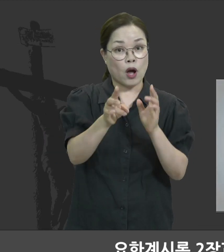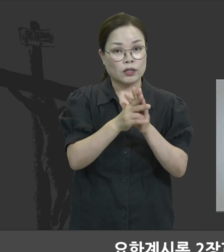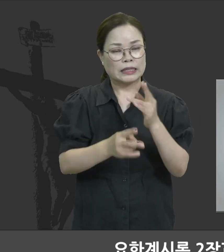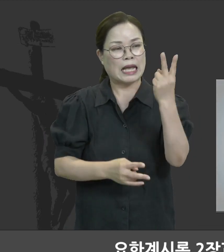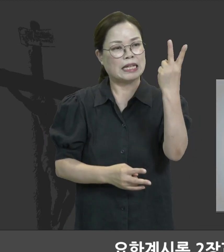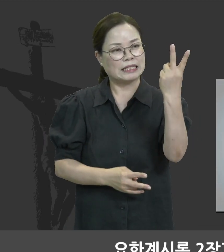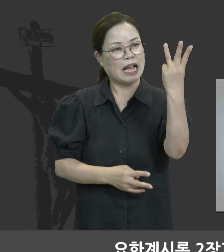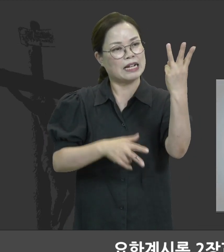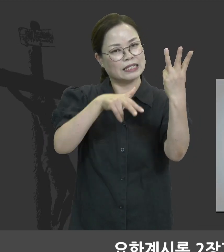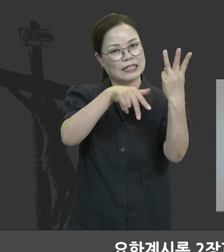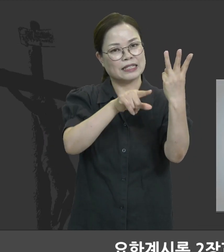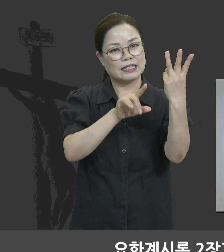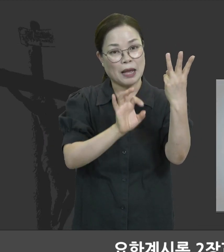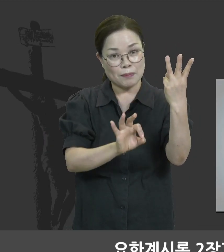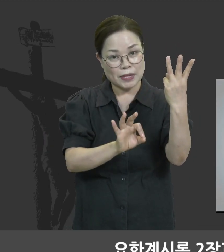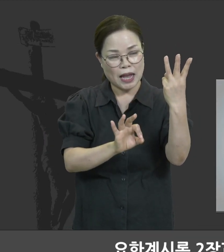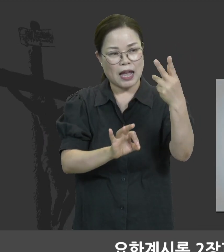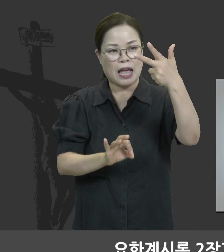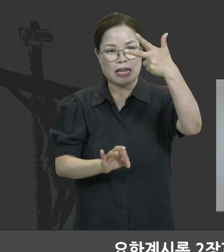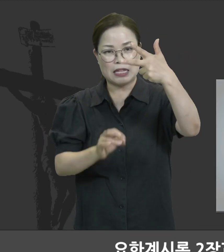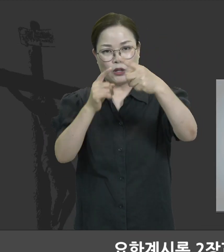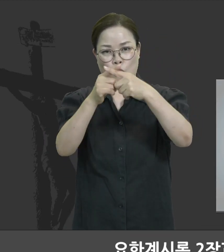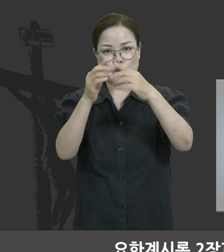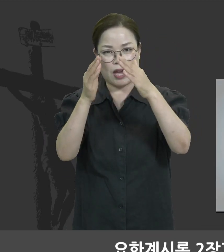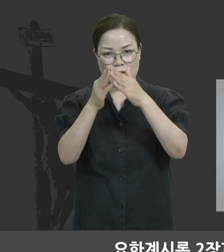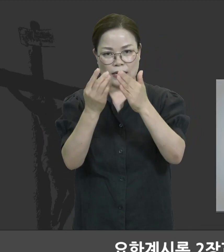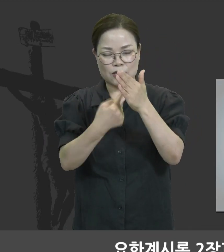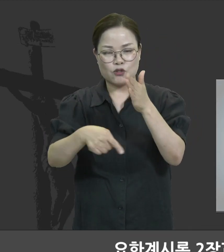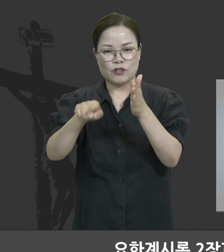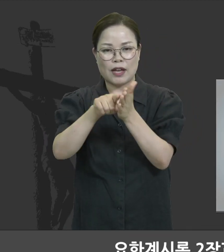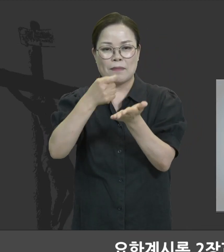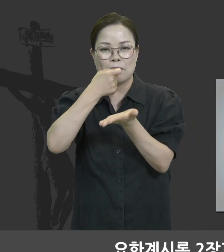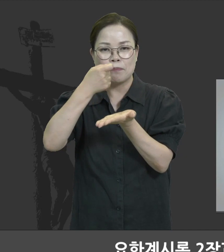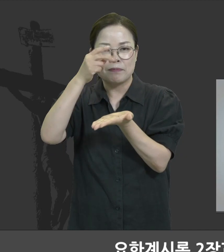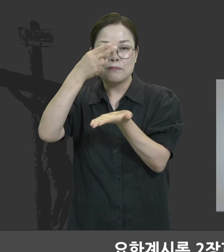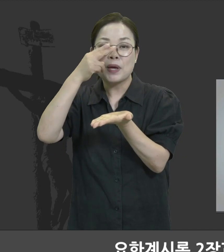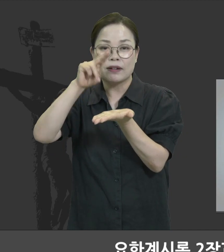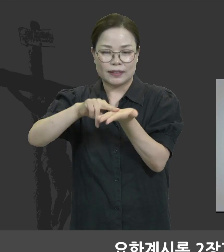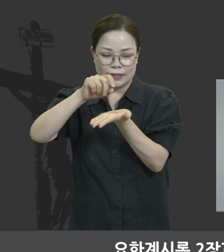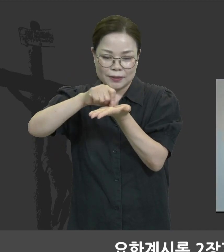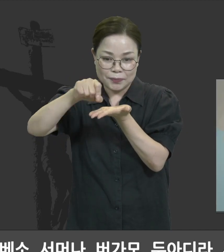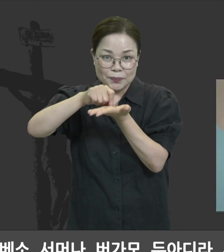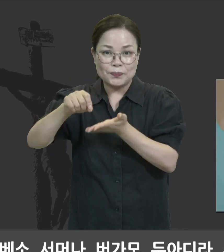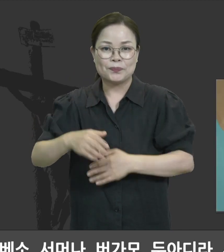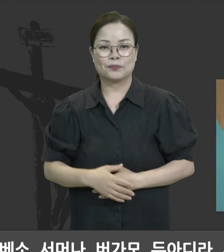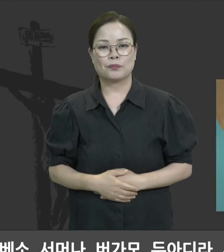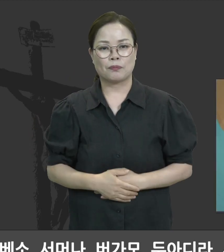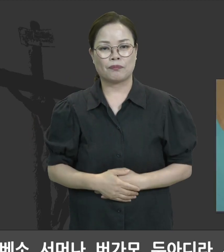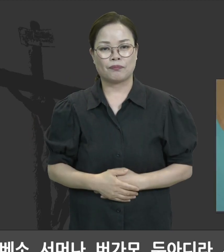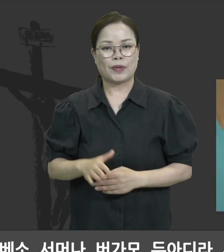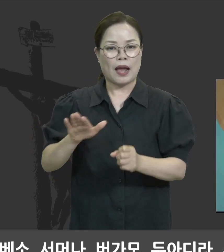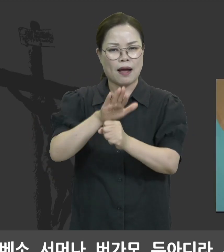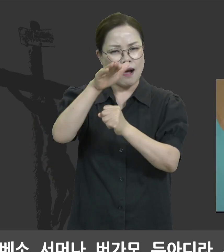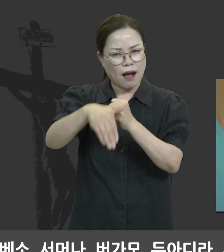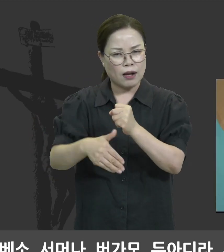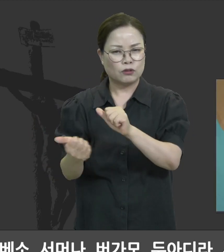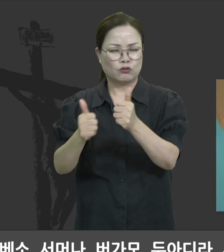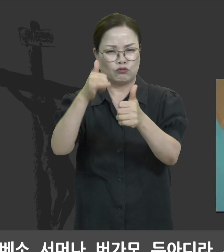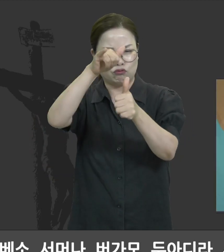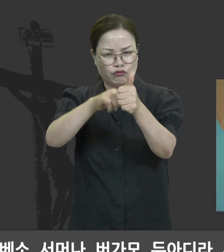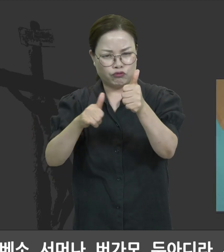요한계시록 2장과 3장에는 7교회를 향한 편지가 기록되어 있습니다. 에베소,